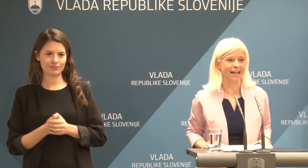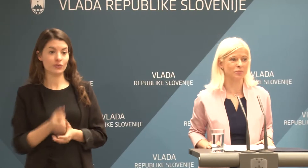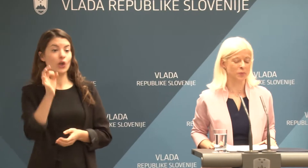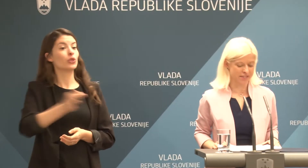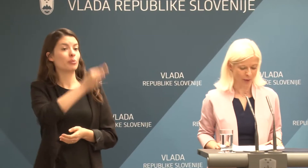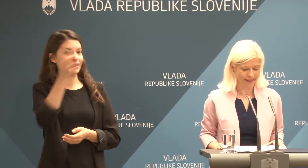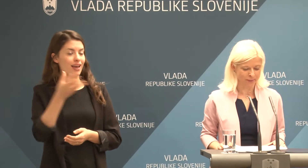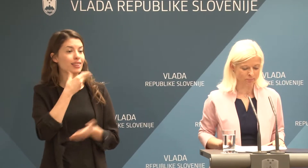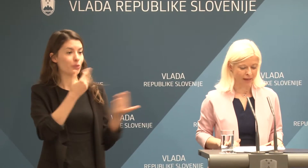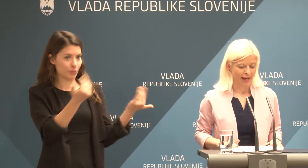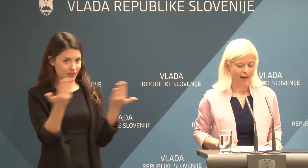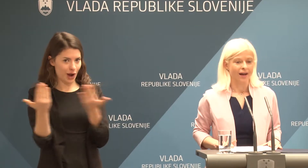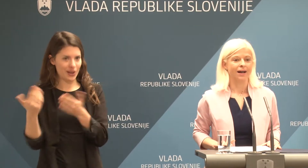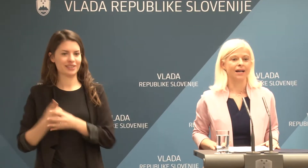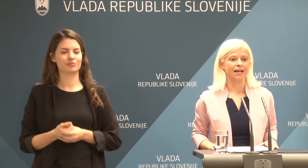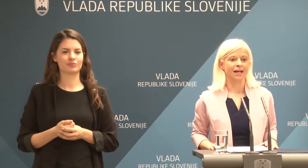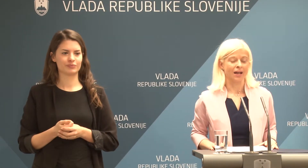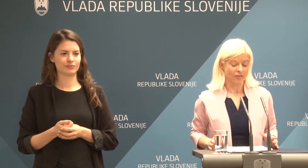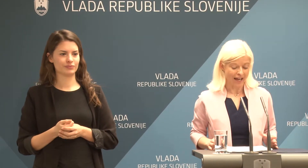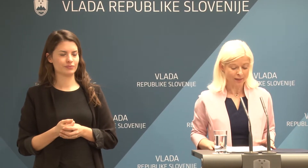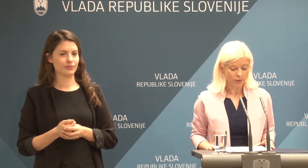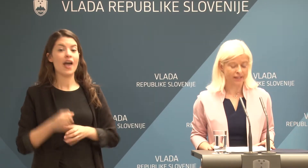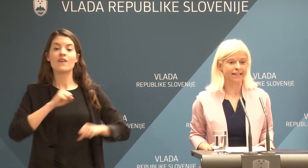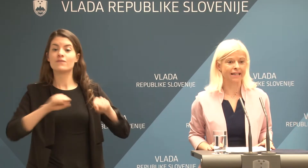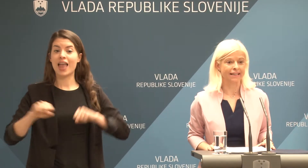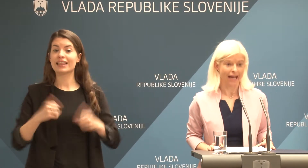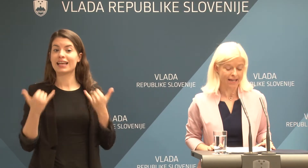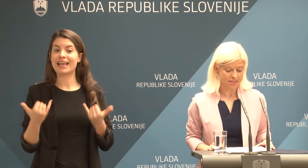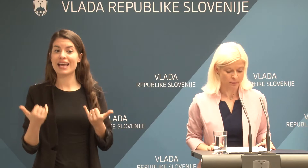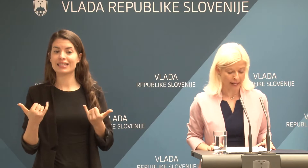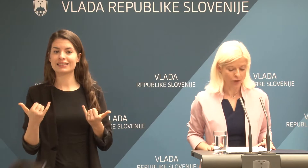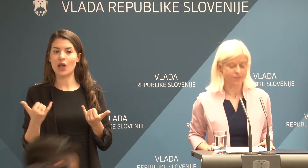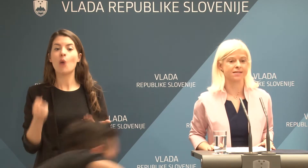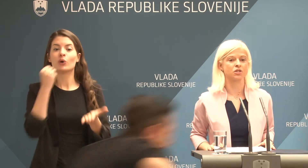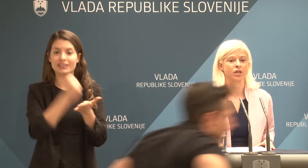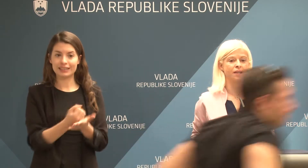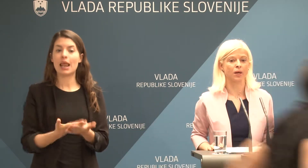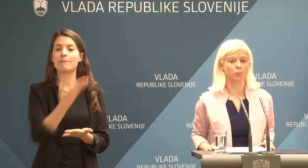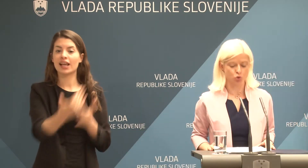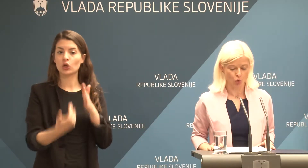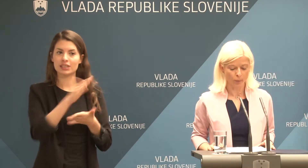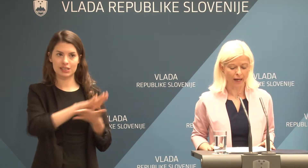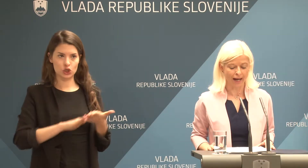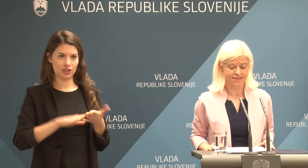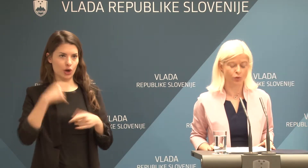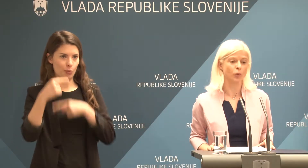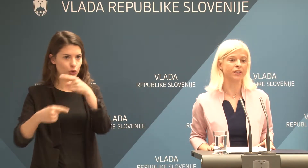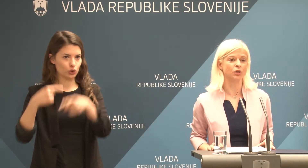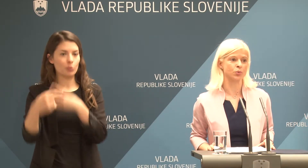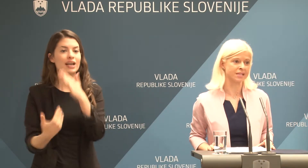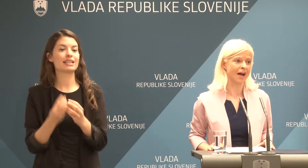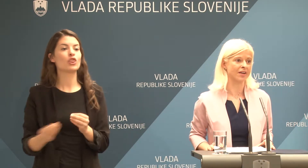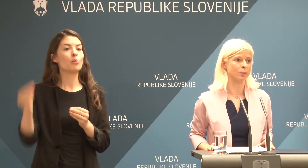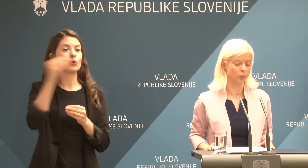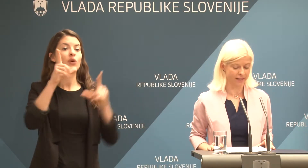Dober dan, lepo pozdravljeni. Vlada je potrdila danes predlog za začetek postopka za